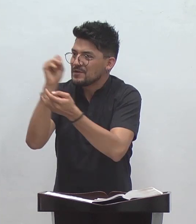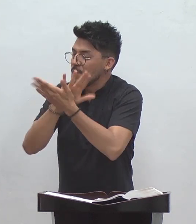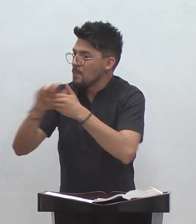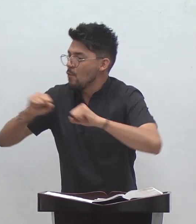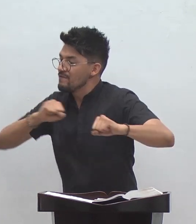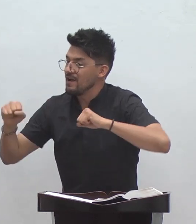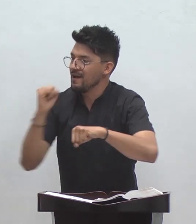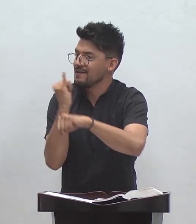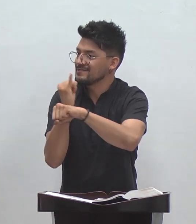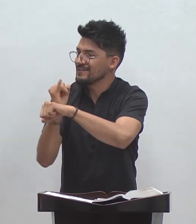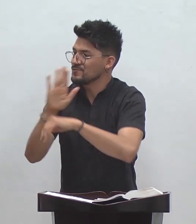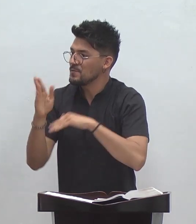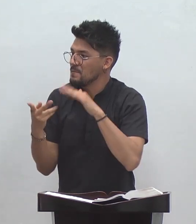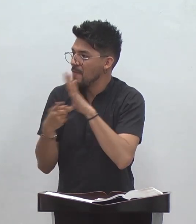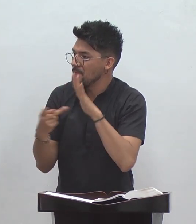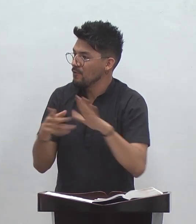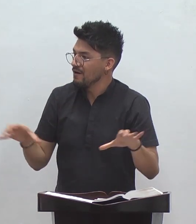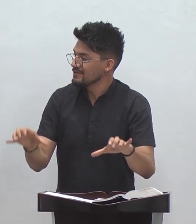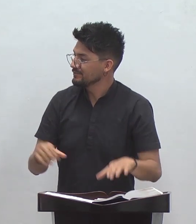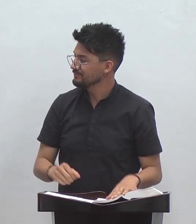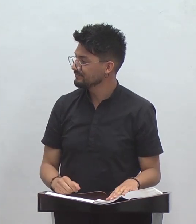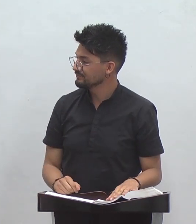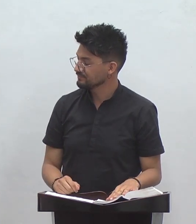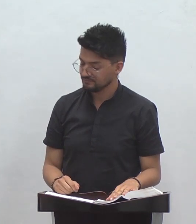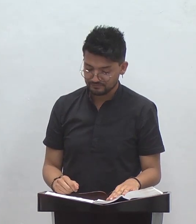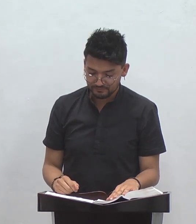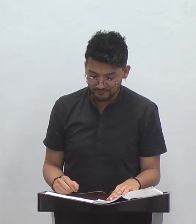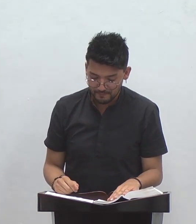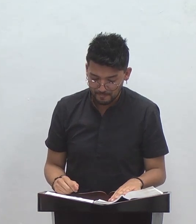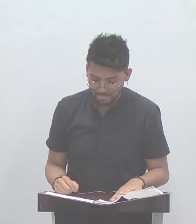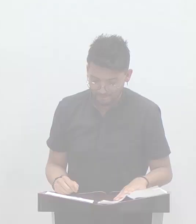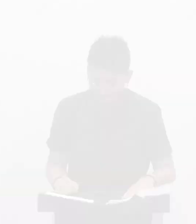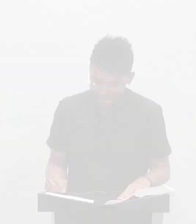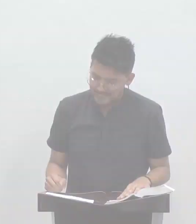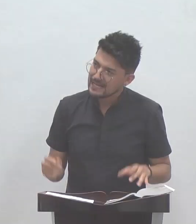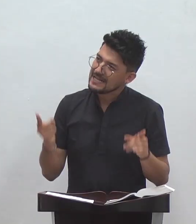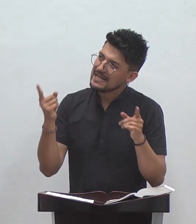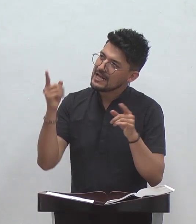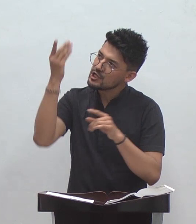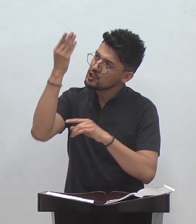poder y tiene planes perfectos con su Espíritu Santo. Él es quien guía.